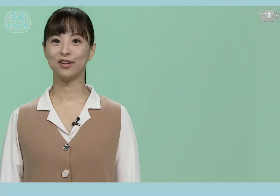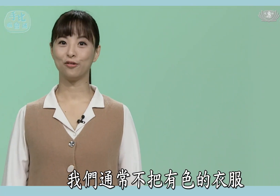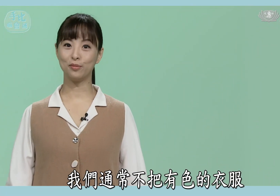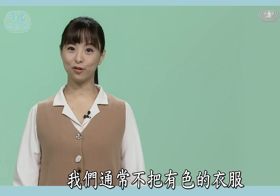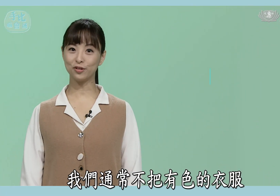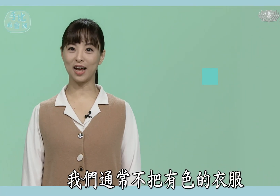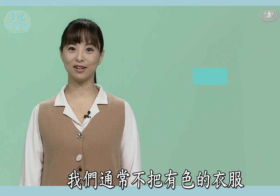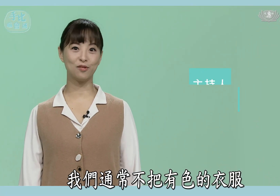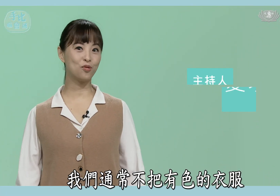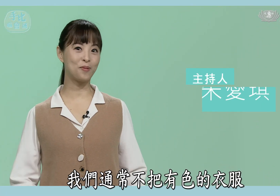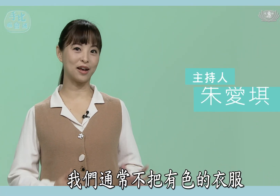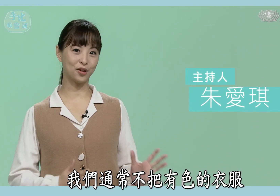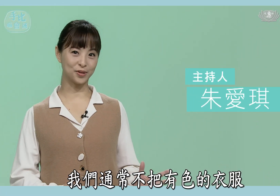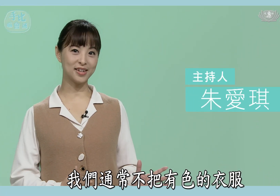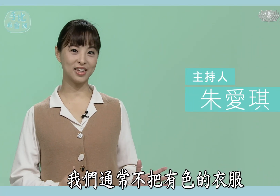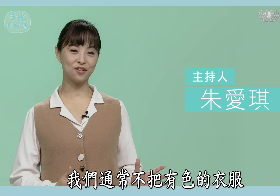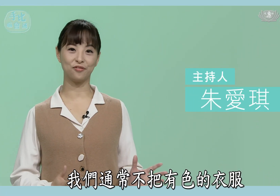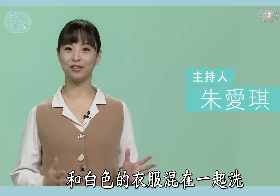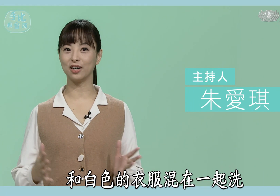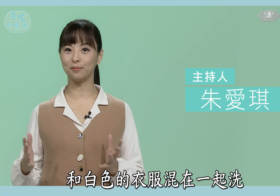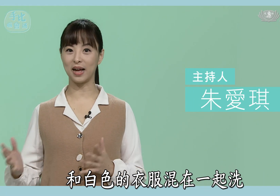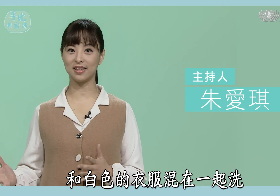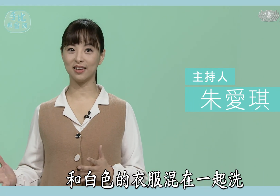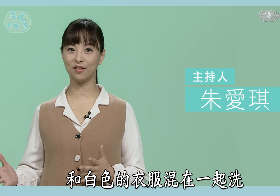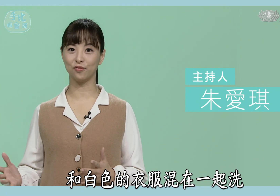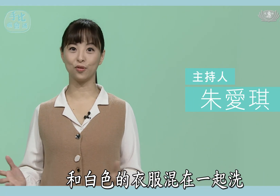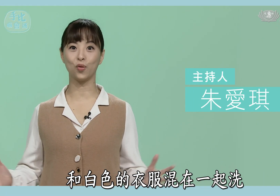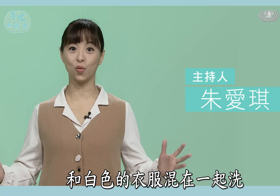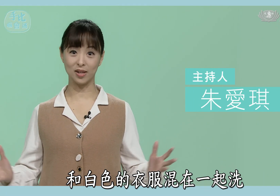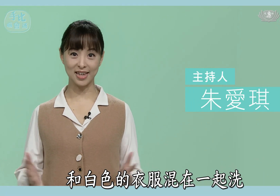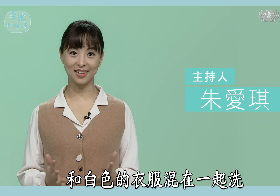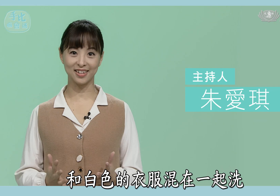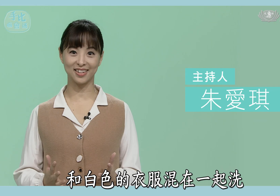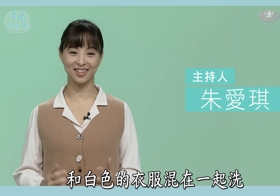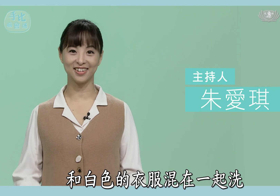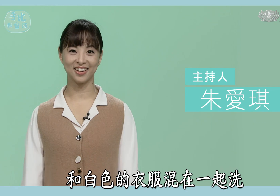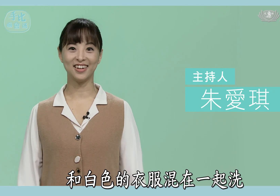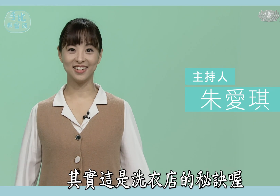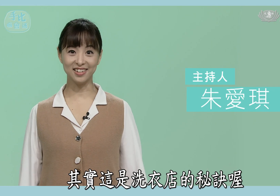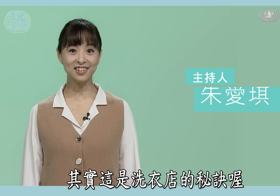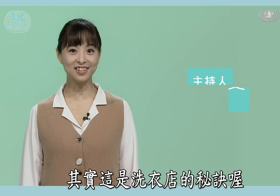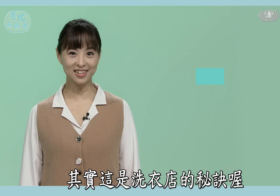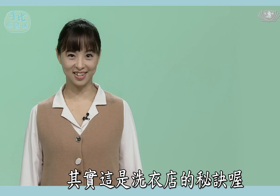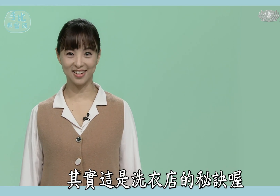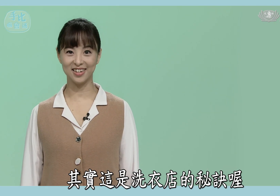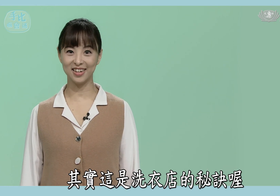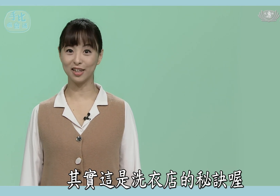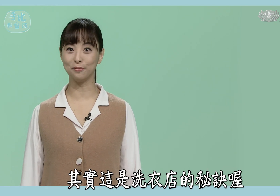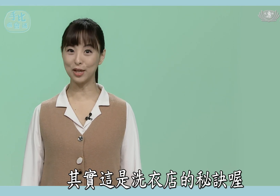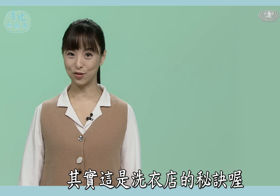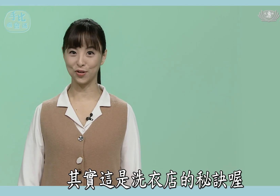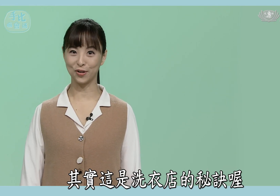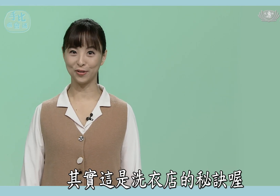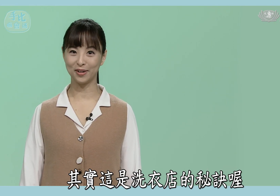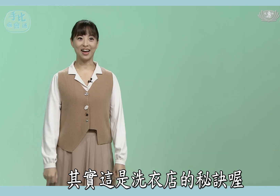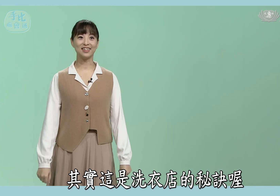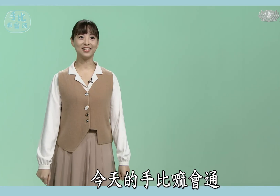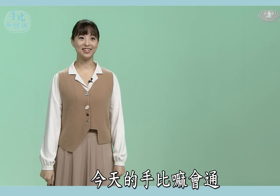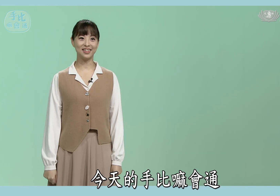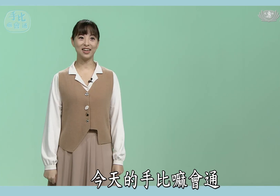我们通常呢不把有色的衣服和白色的衣服混在一起洗，其实这是洗衣店的秘诀哦。今天